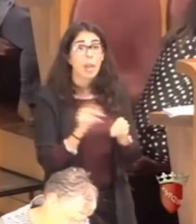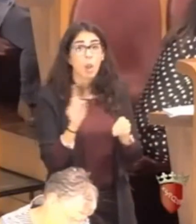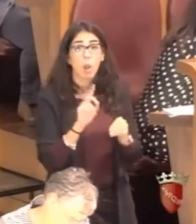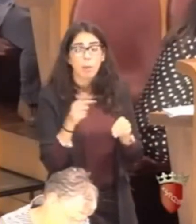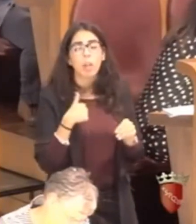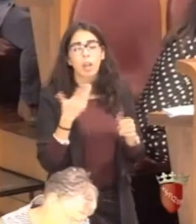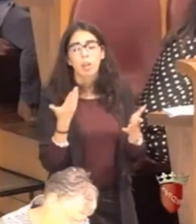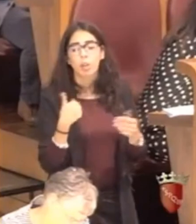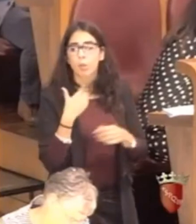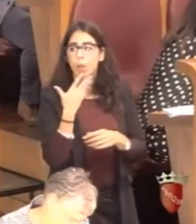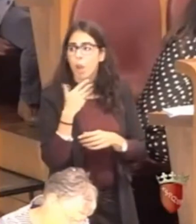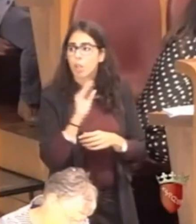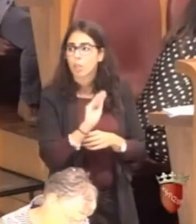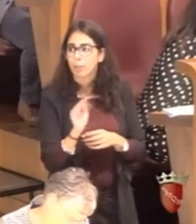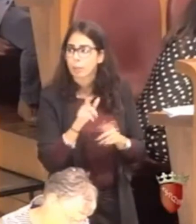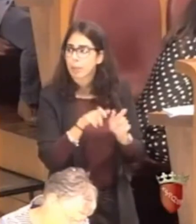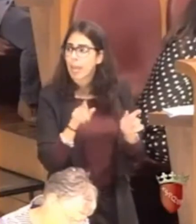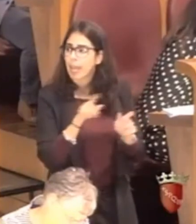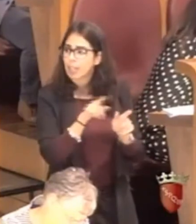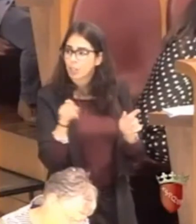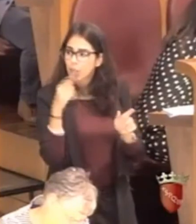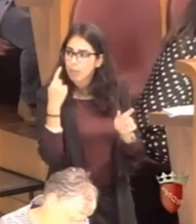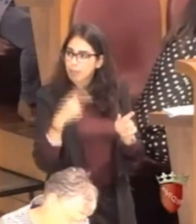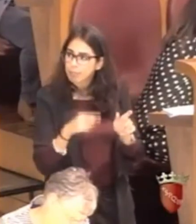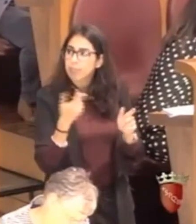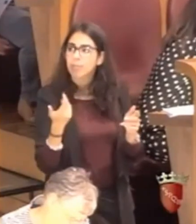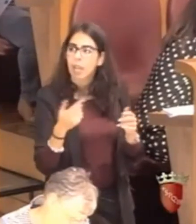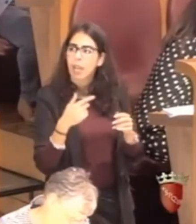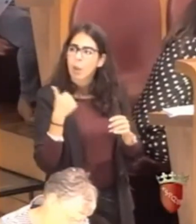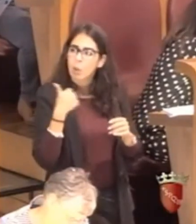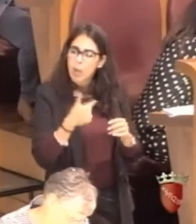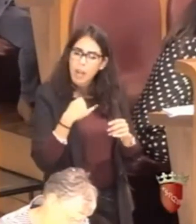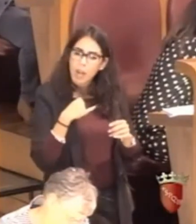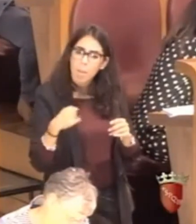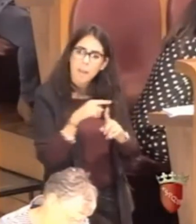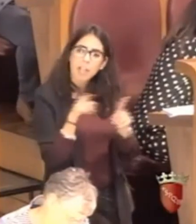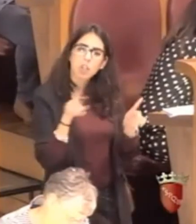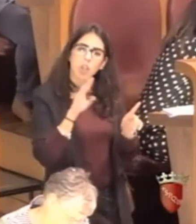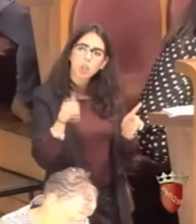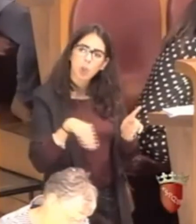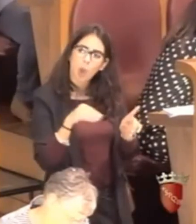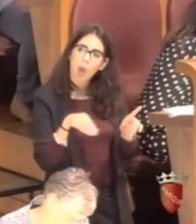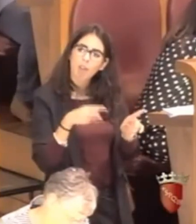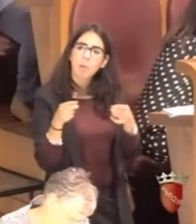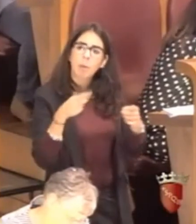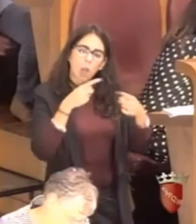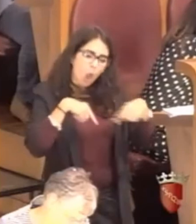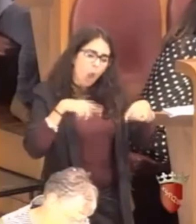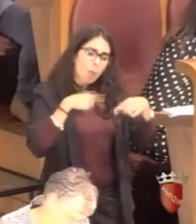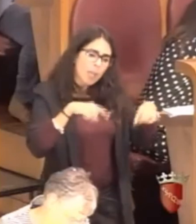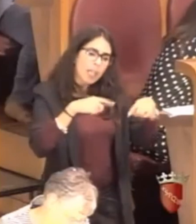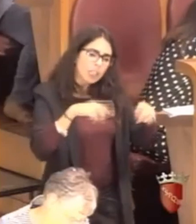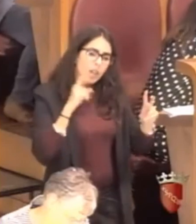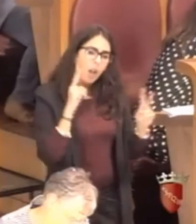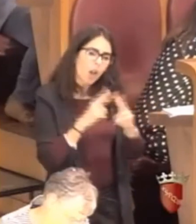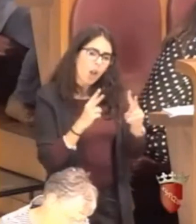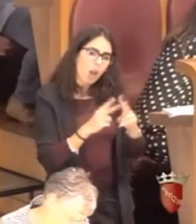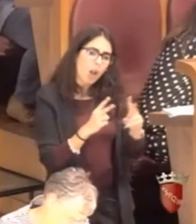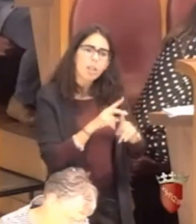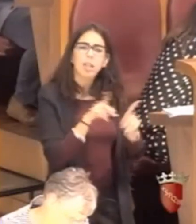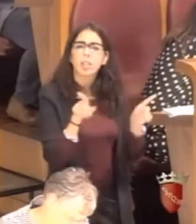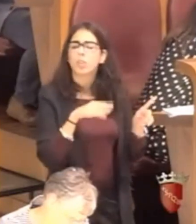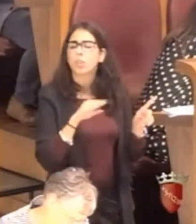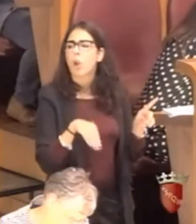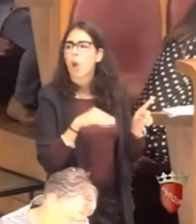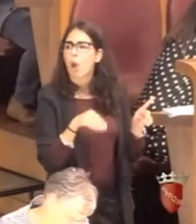a queste persone dove erano tutto questo tempo durante tutte le commissioni effettuate, perché non